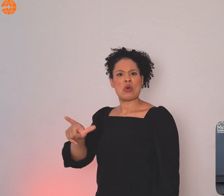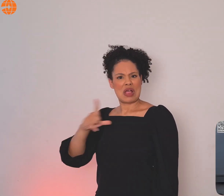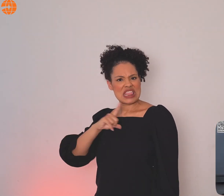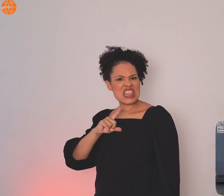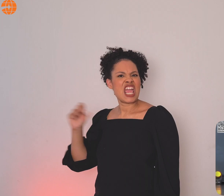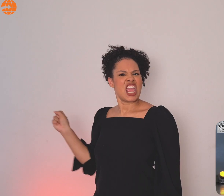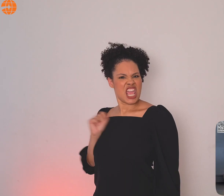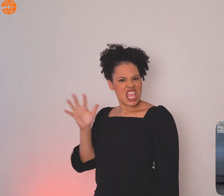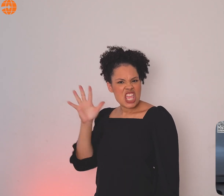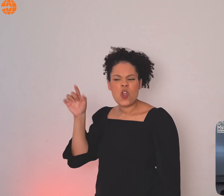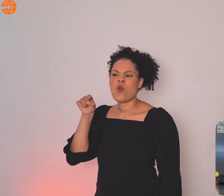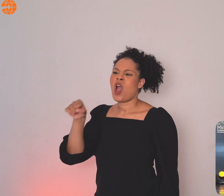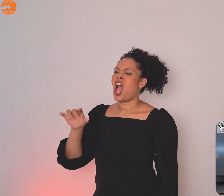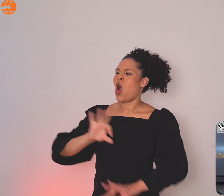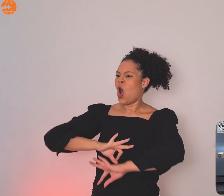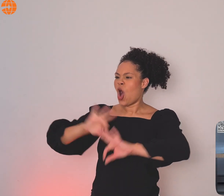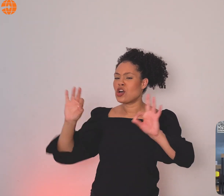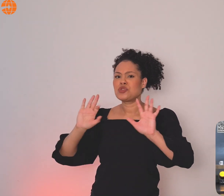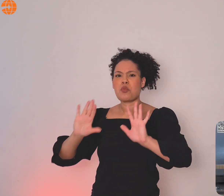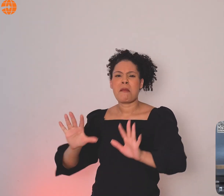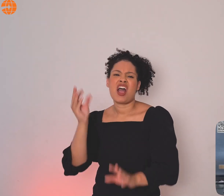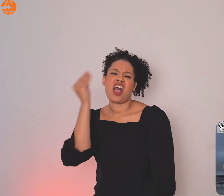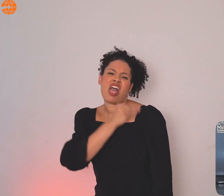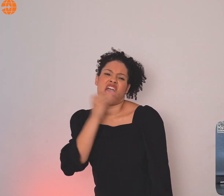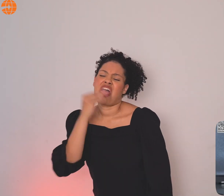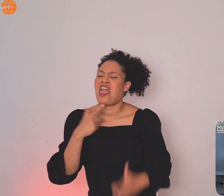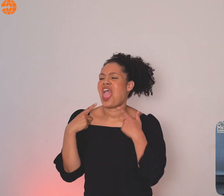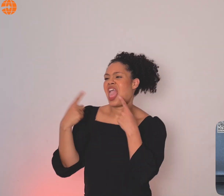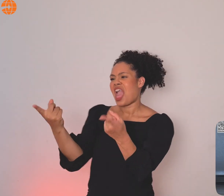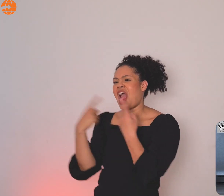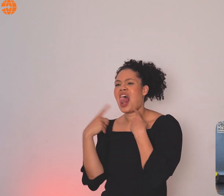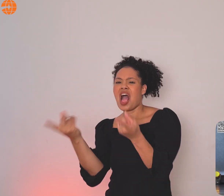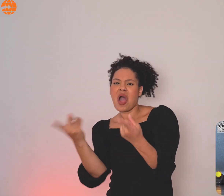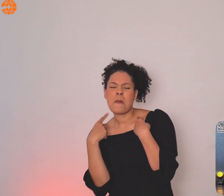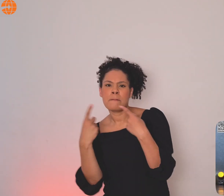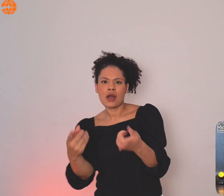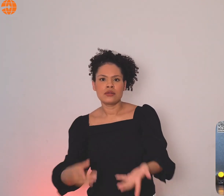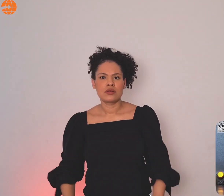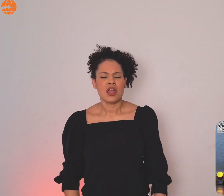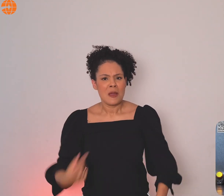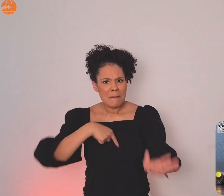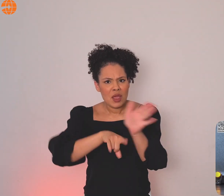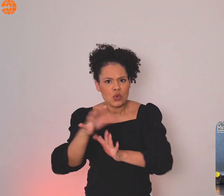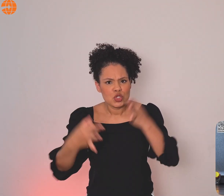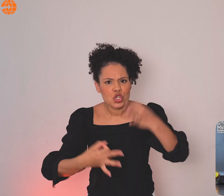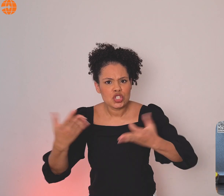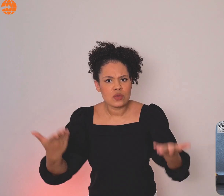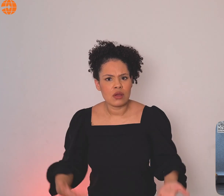Vive paralisado, vive enfraquecido, vive reclamando. Você acha justo isso?